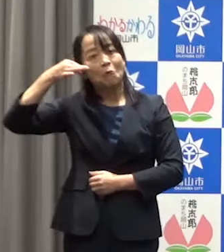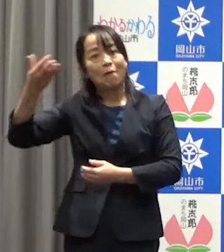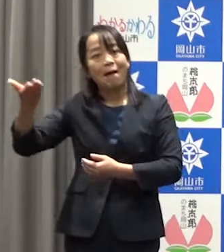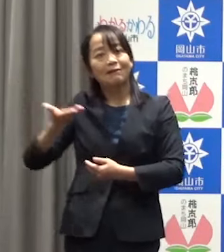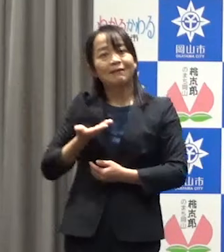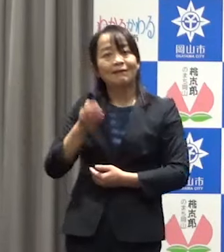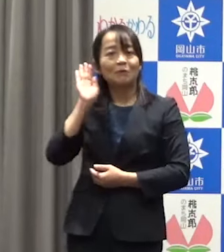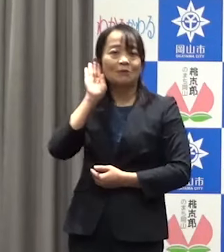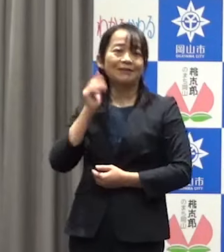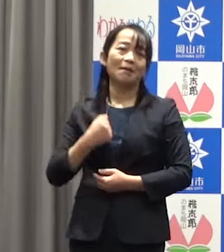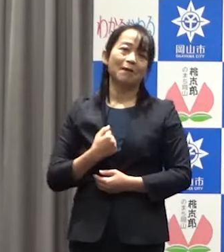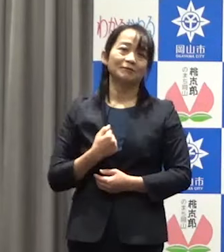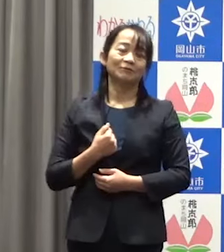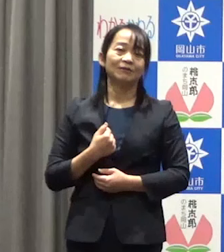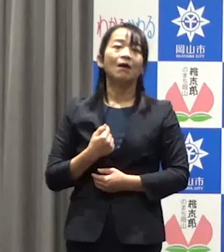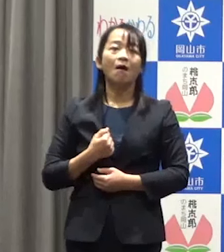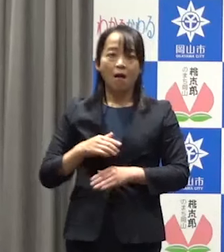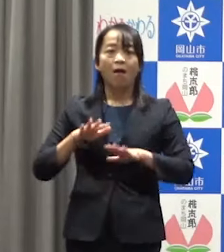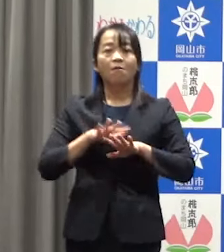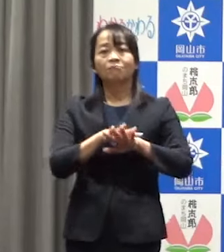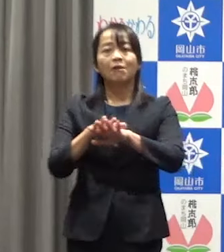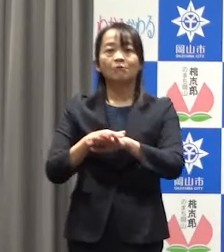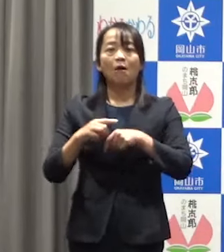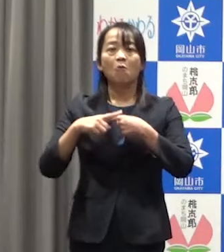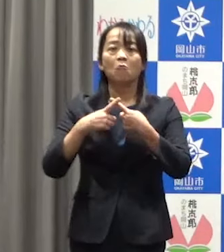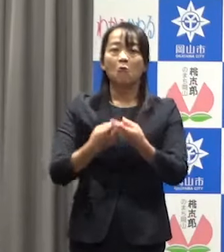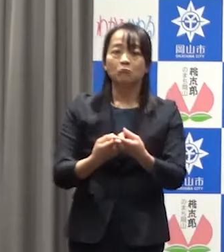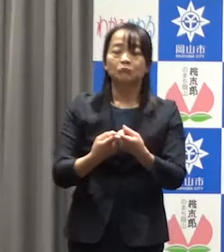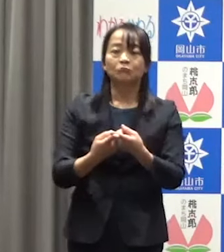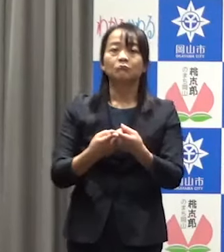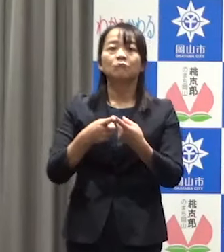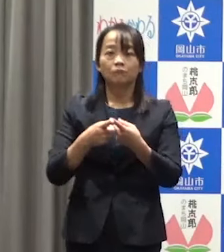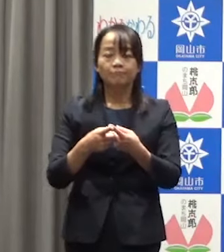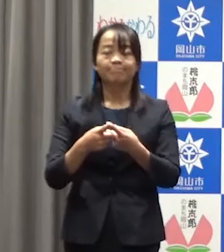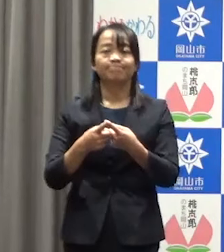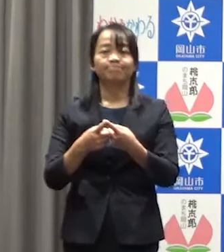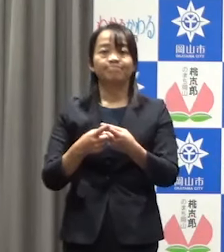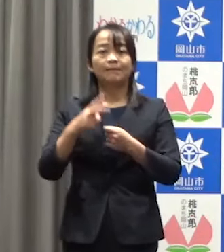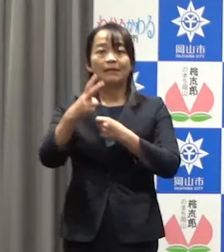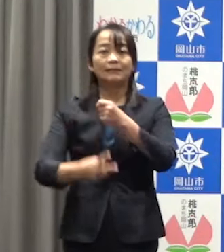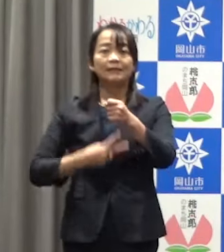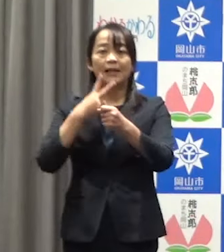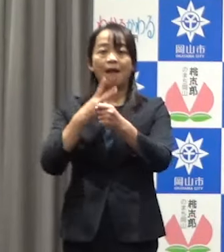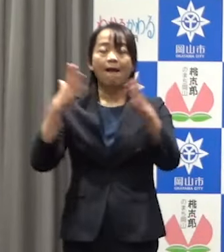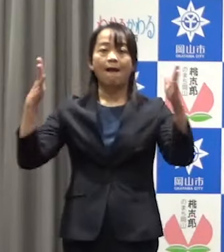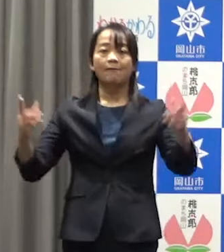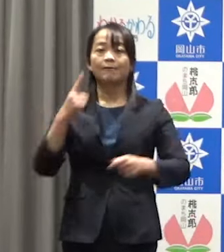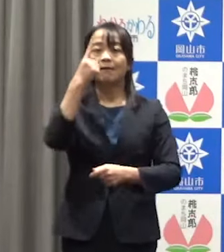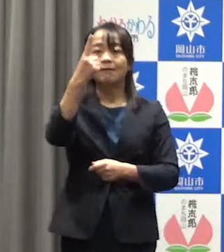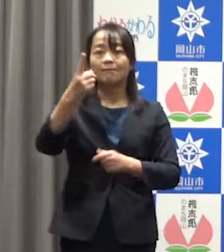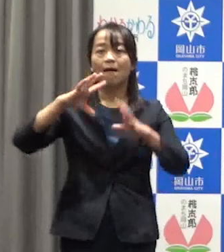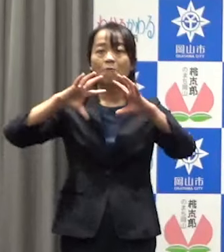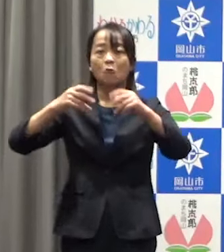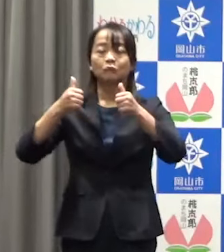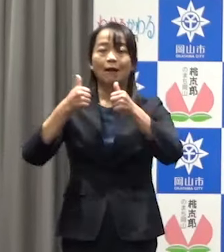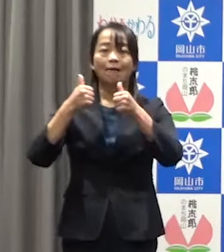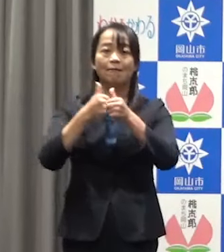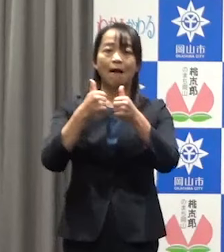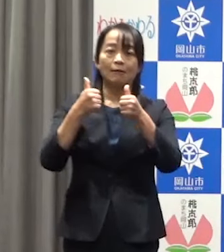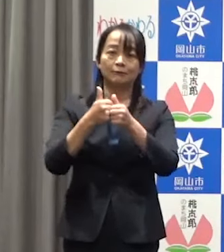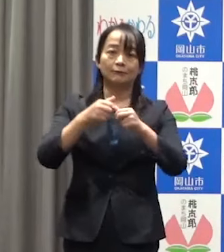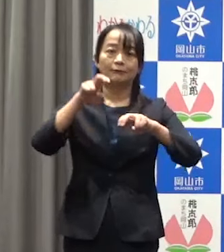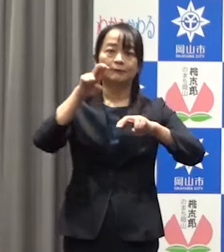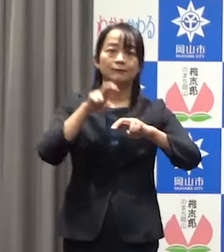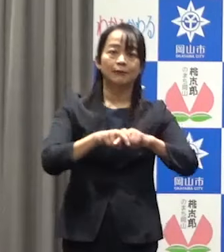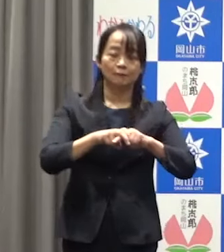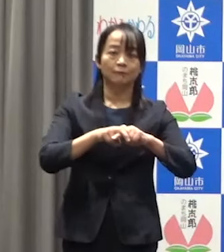ネットワークに加入すると2年に1回程度開催される国際会議への出席、OECD